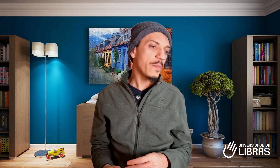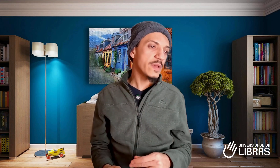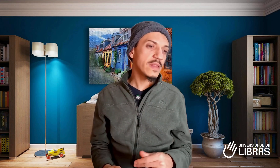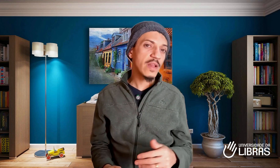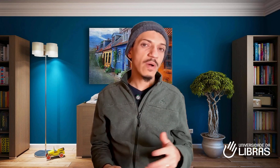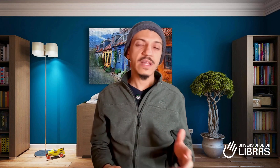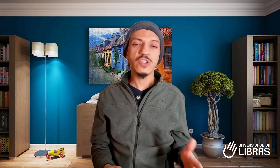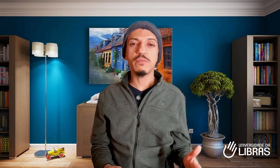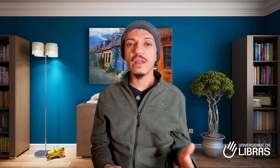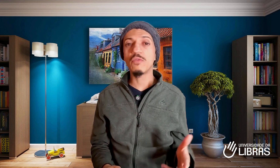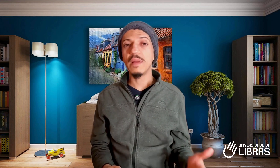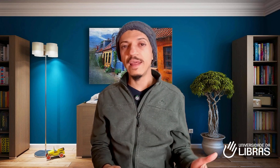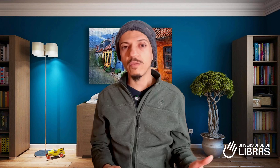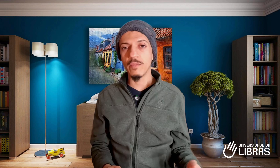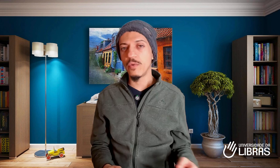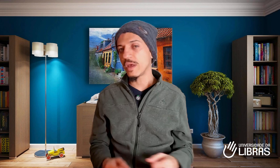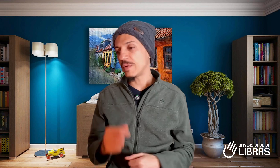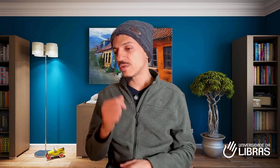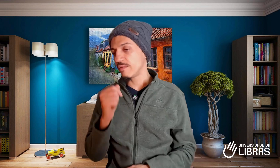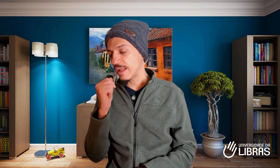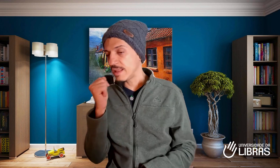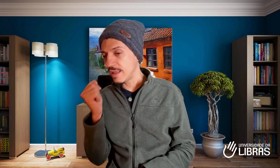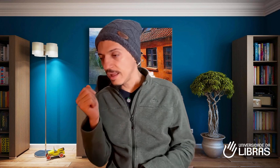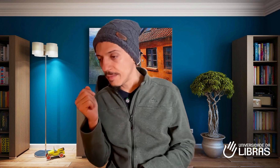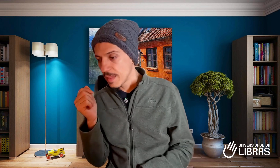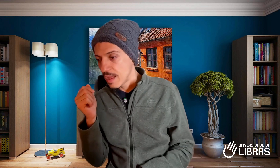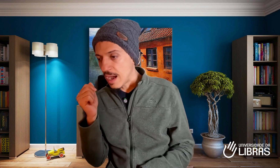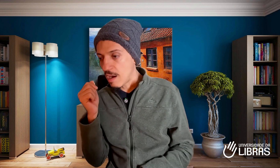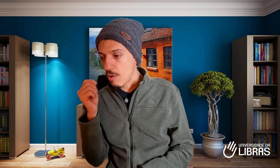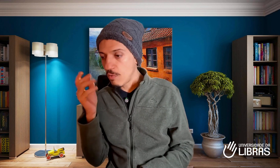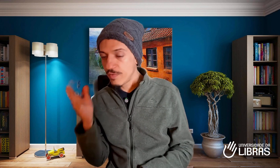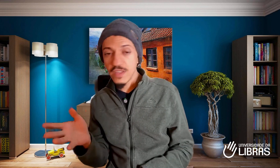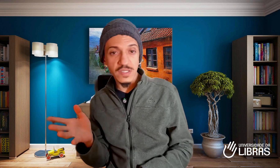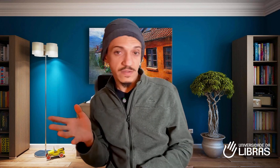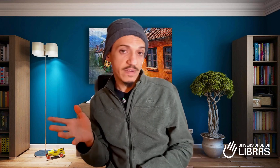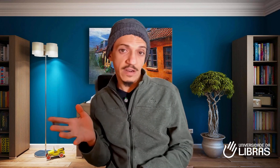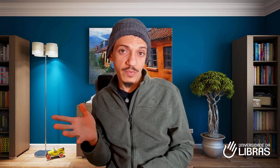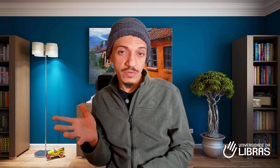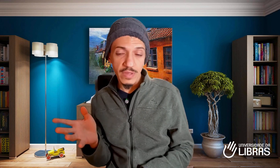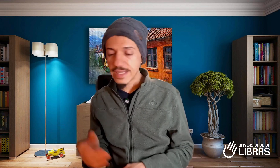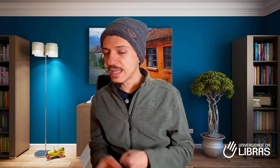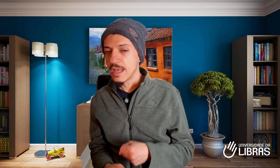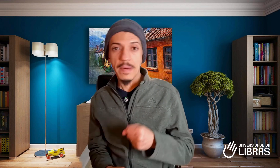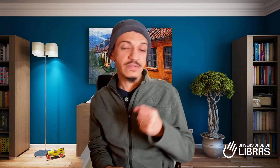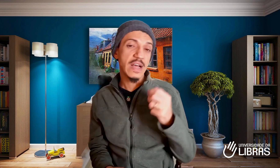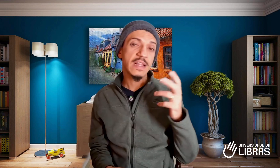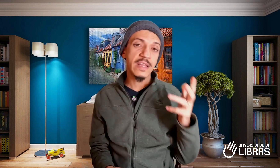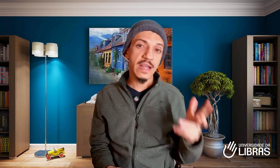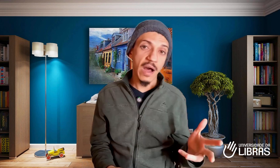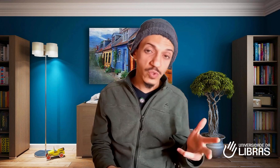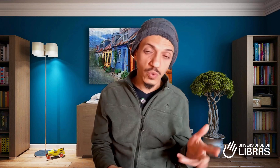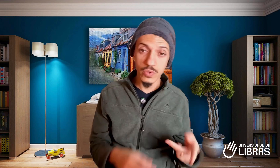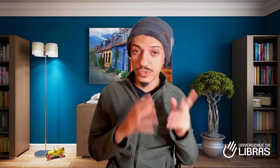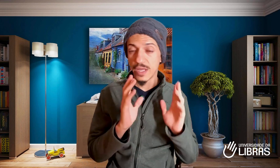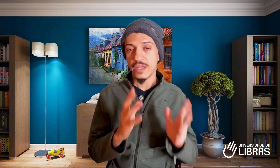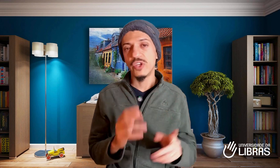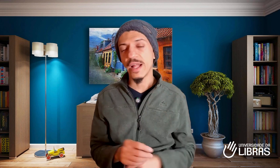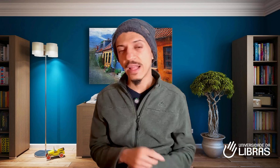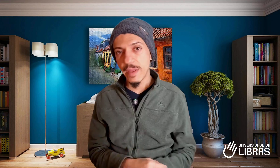ter um atendimento bilíngue, porque a pessoa vai atender a ouvintes, falando em português, mas vai atender aos surdos diretamente em